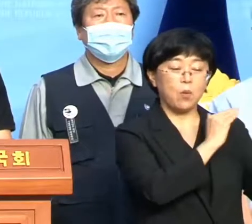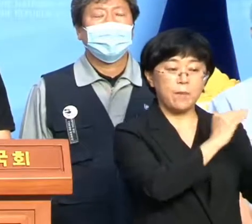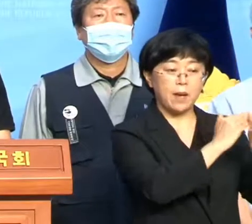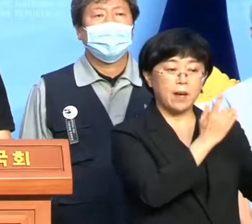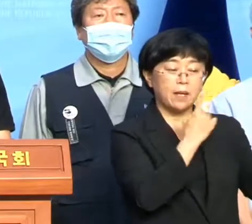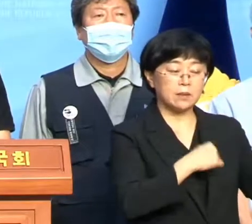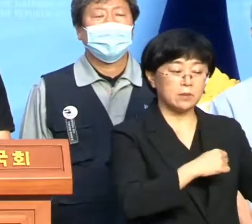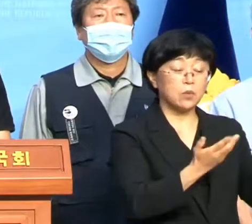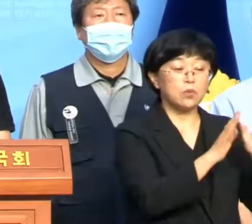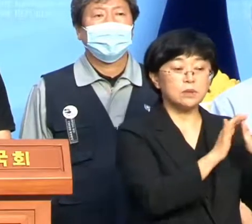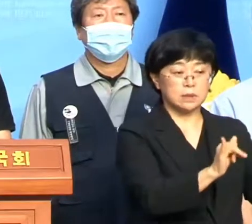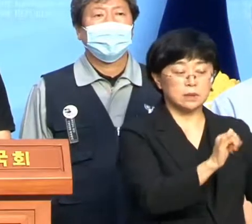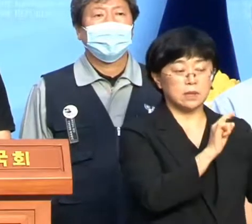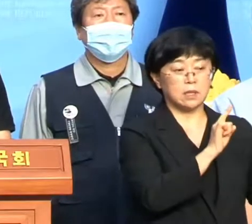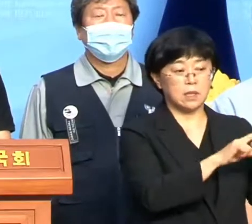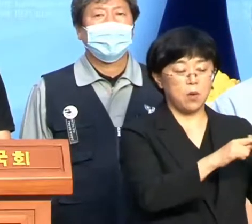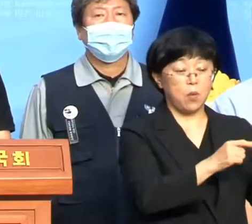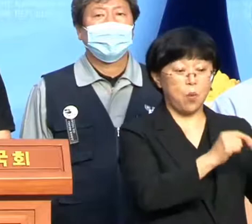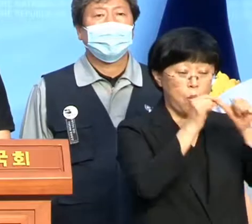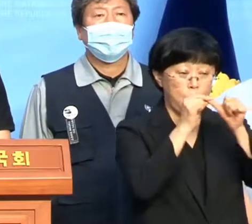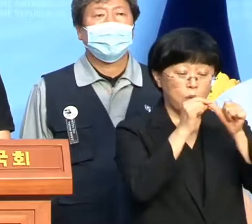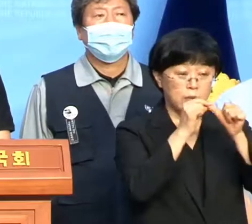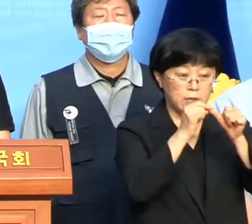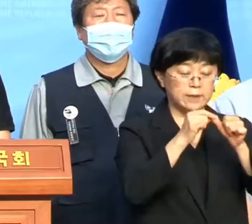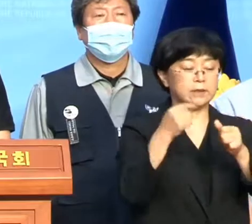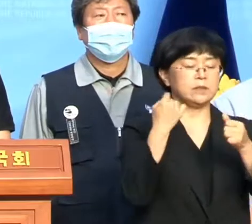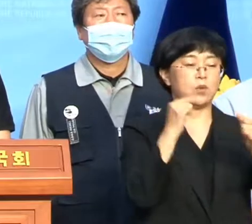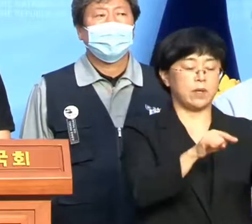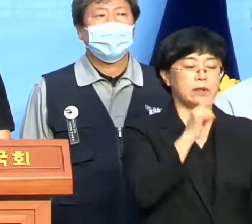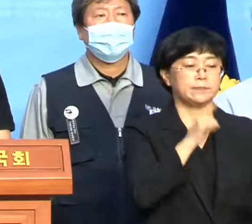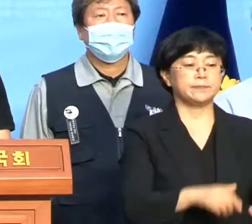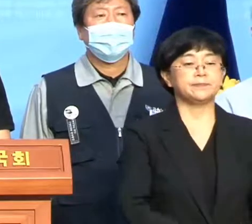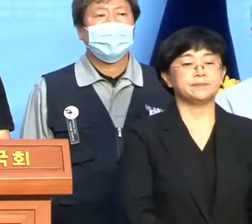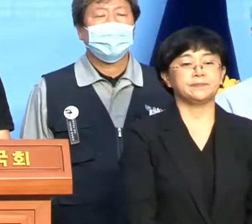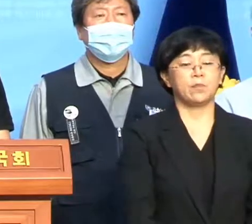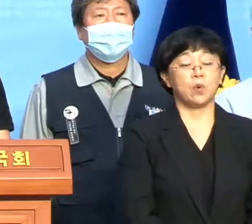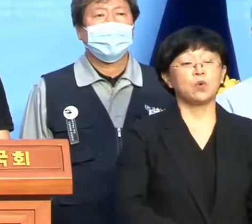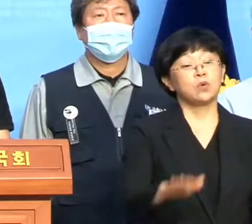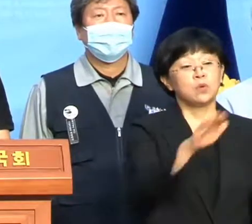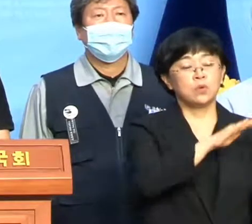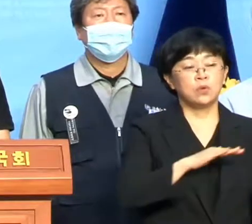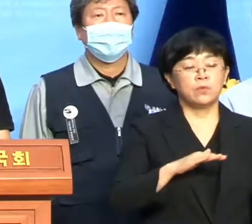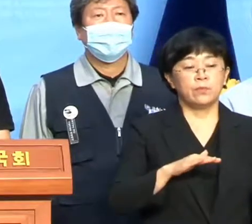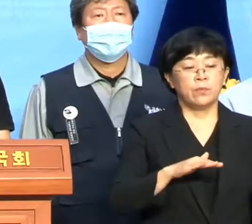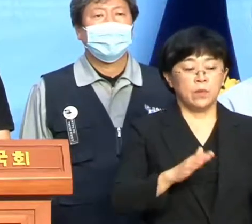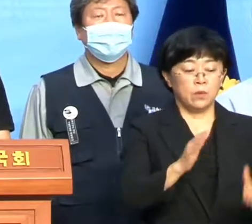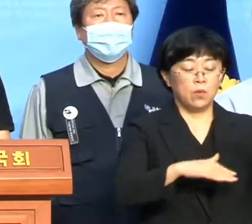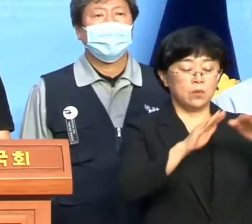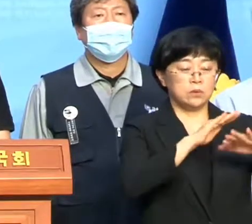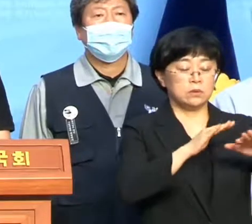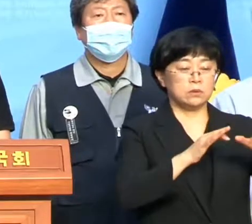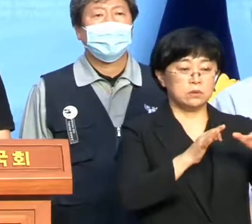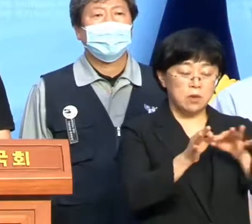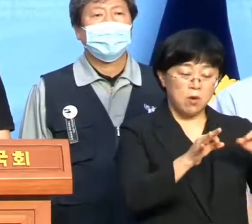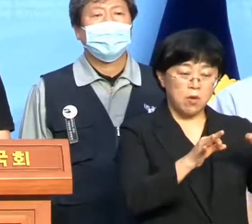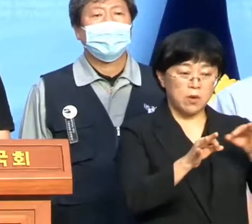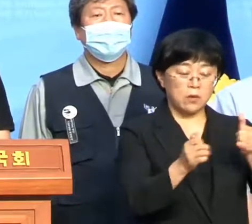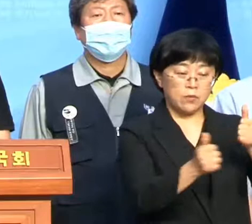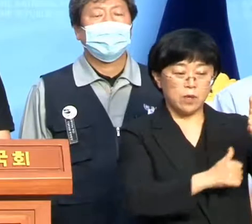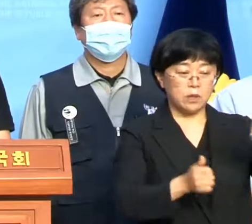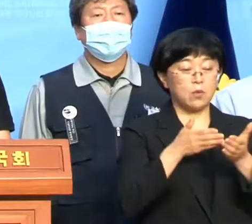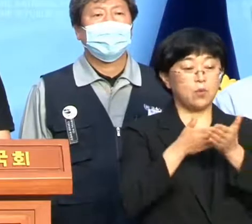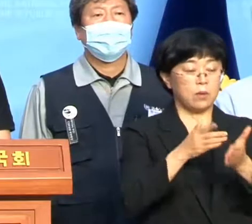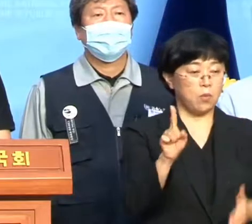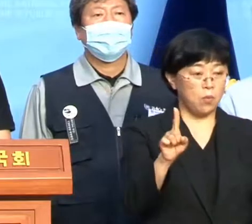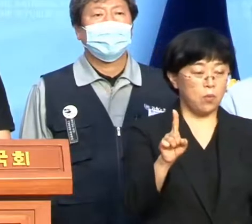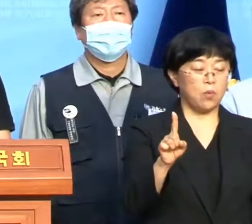노동자 들의 고용을 지도 알아 우리는 공정거래위원회 요구한다